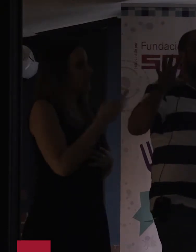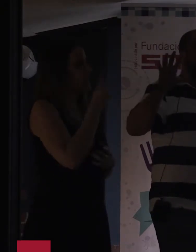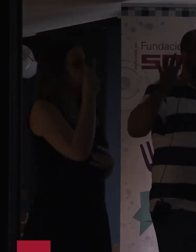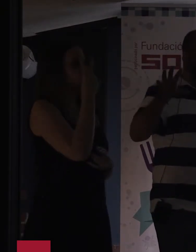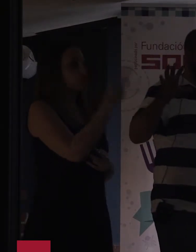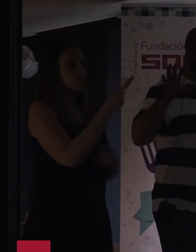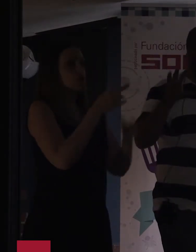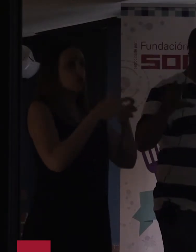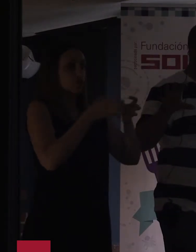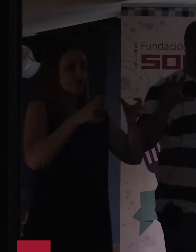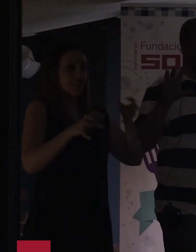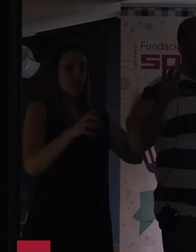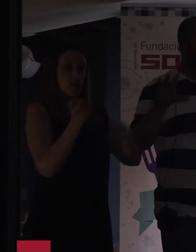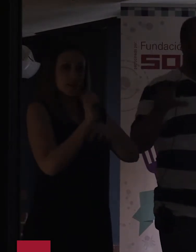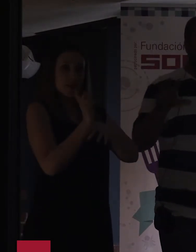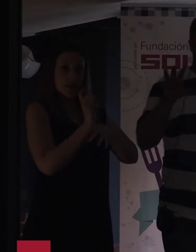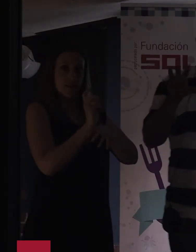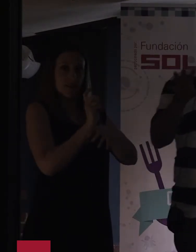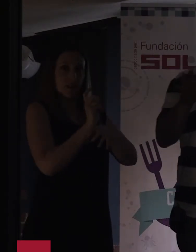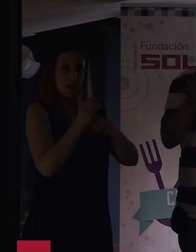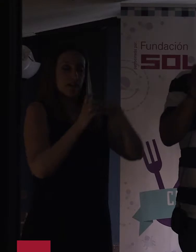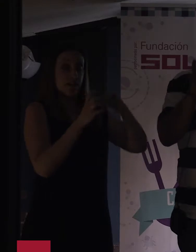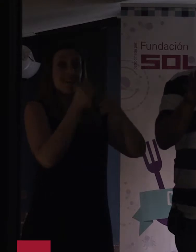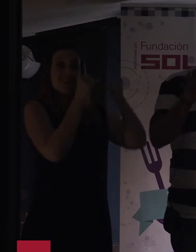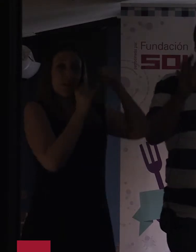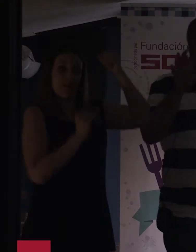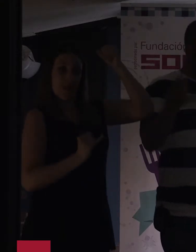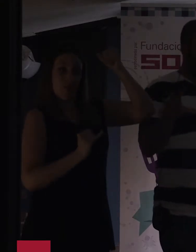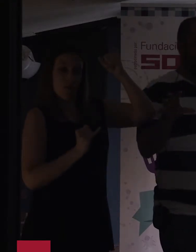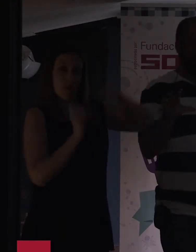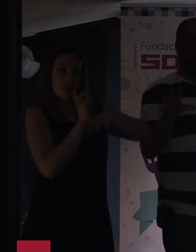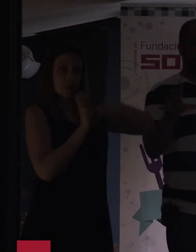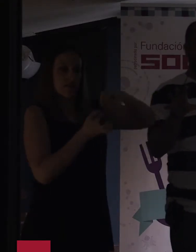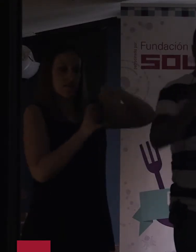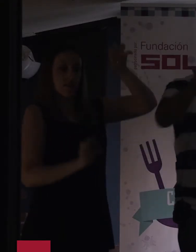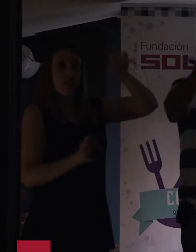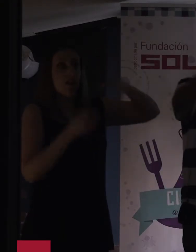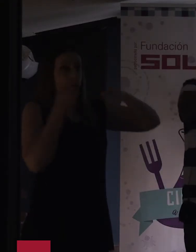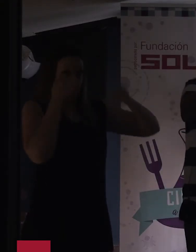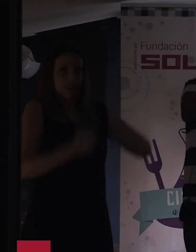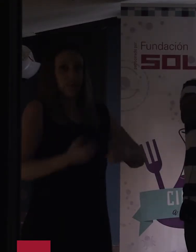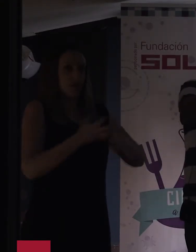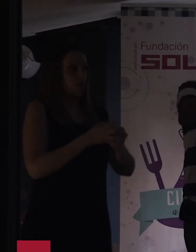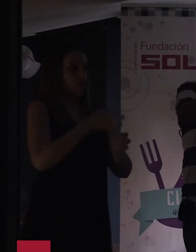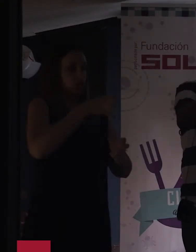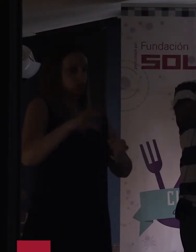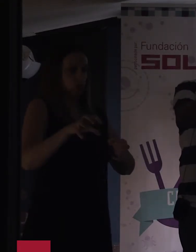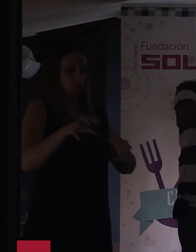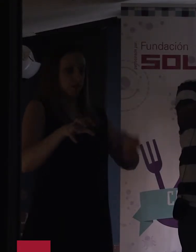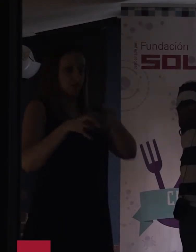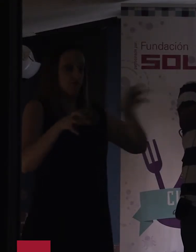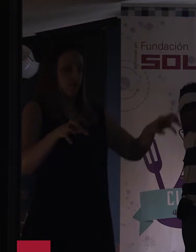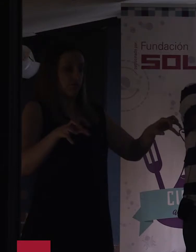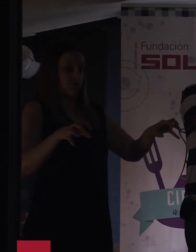2 secciones de médula espinal de rata desconectadas en el laboratorio, desconectadas físicamente. Un trozo aquí y un trozo